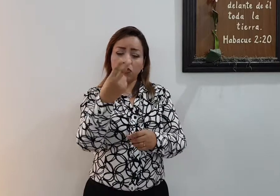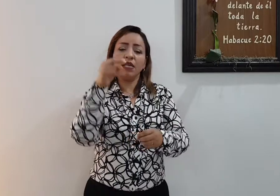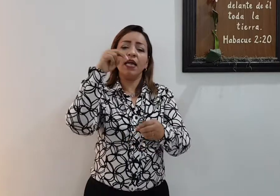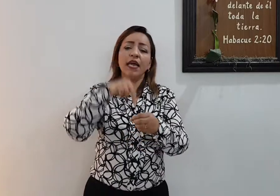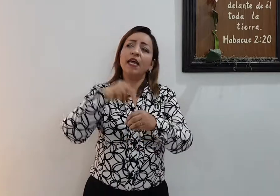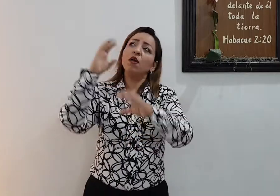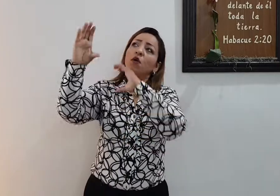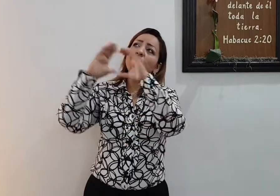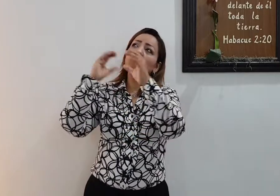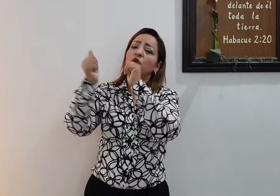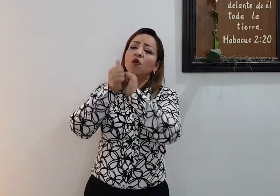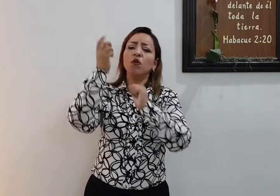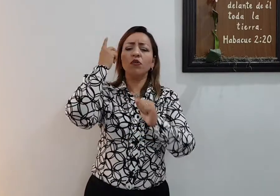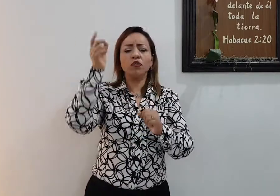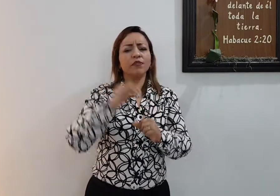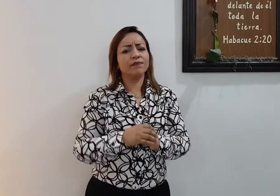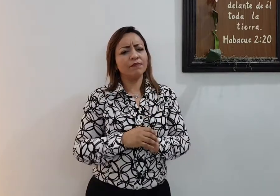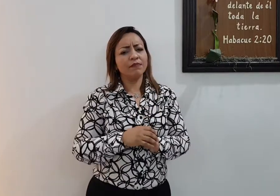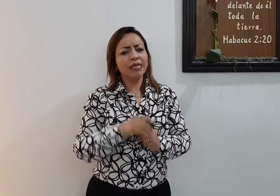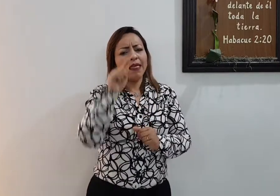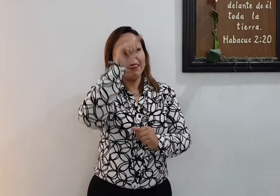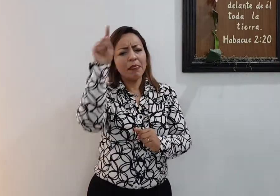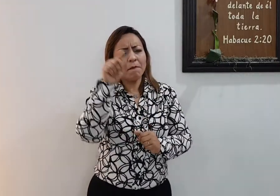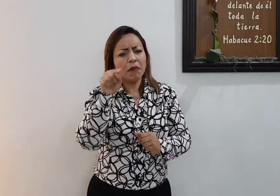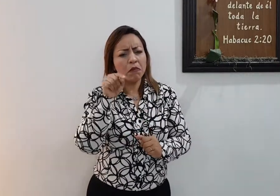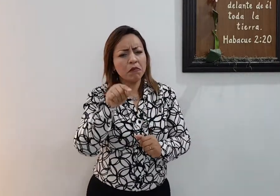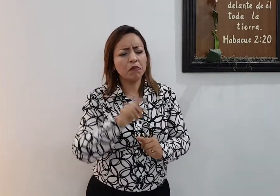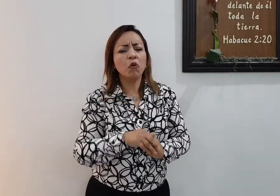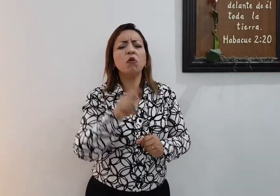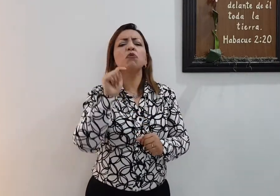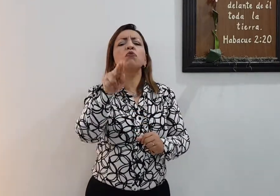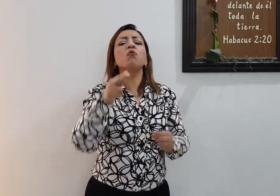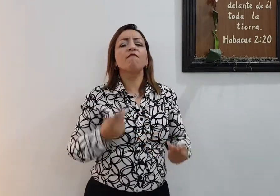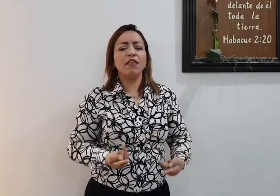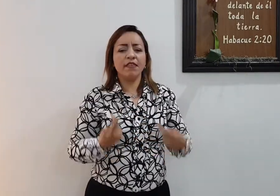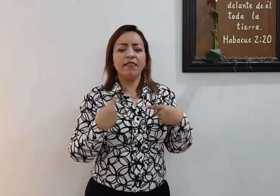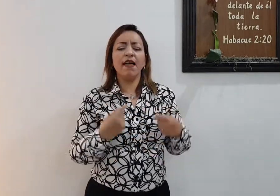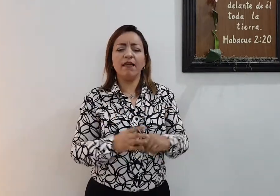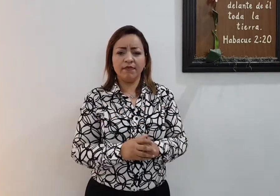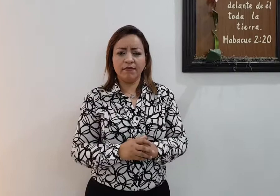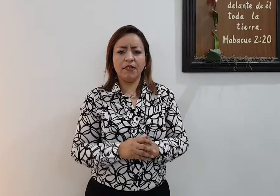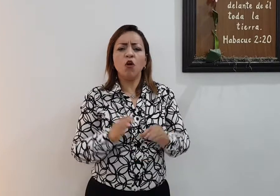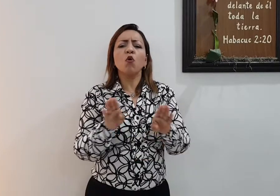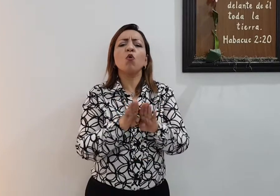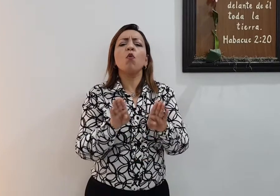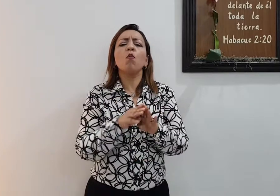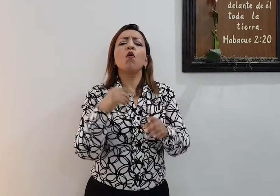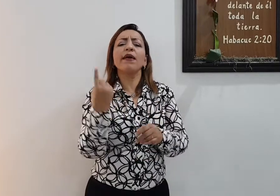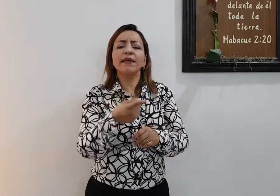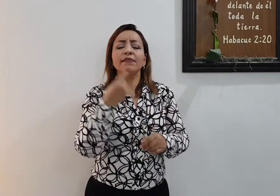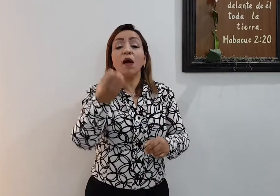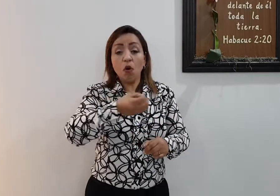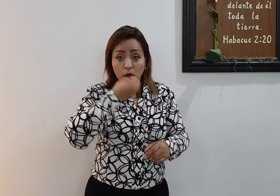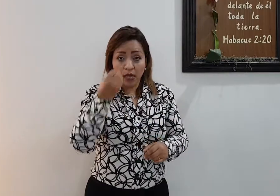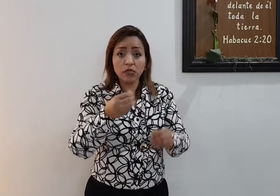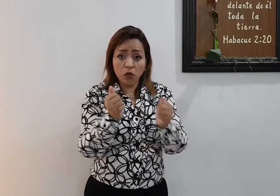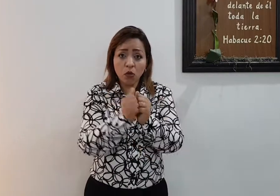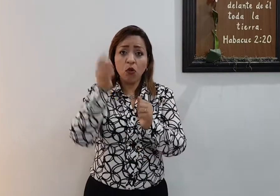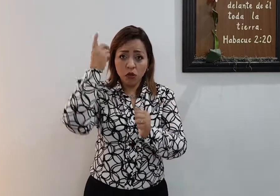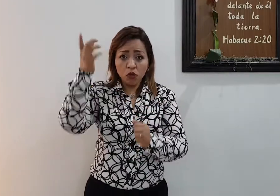vida de oración, hermano? ¿Cómo es su vida de oración? Por eso es así el tema de la oración tan relevante, tan importante.